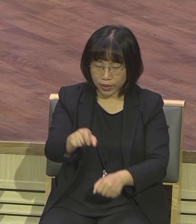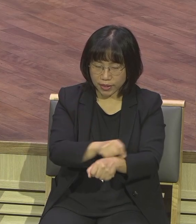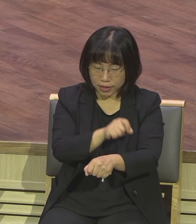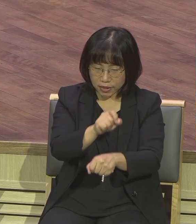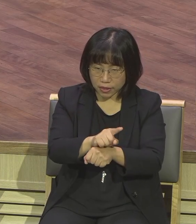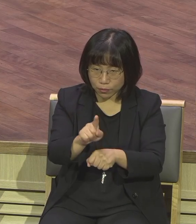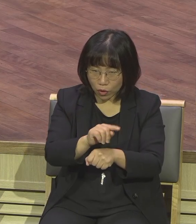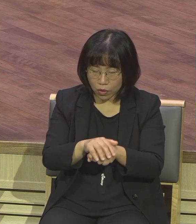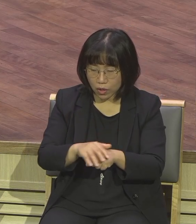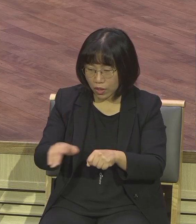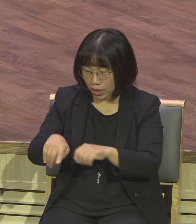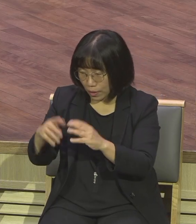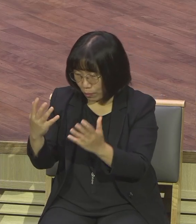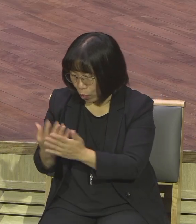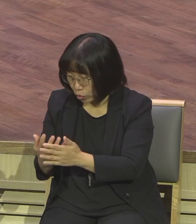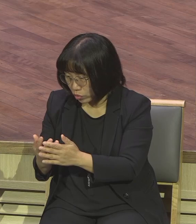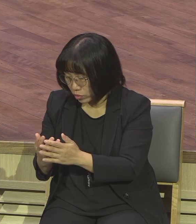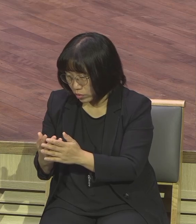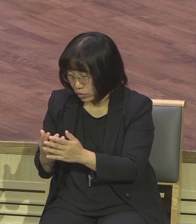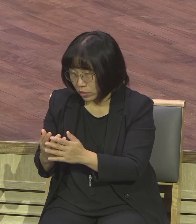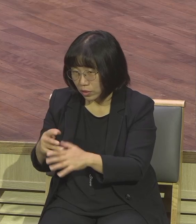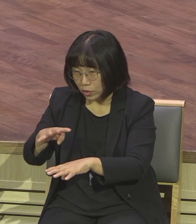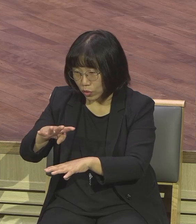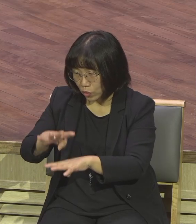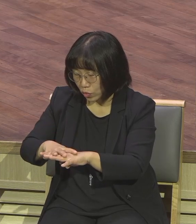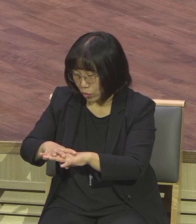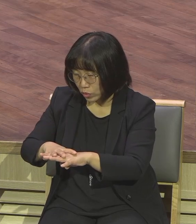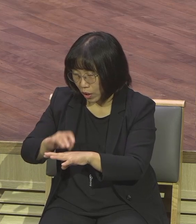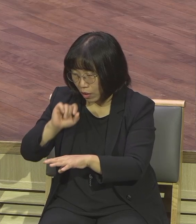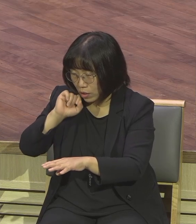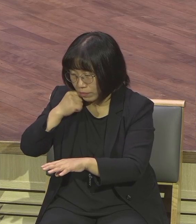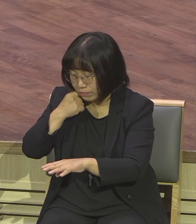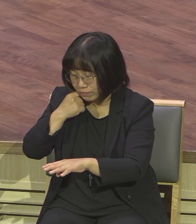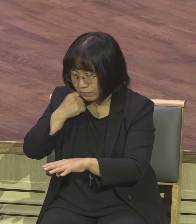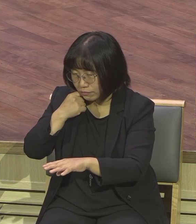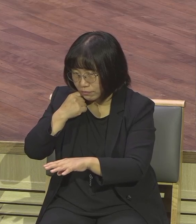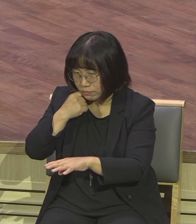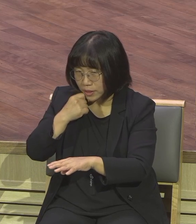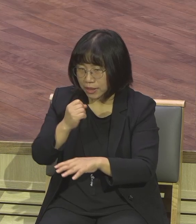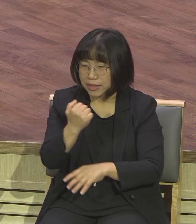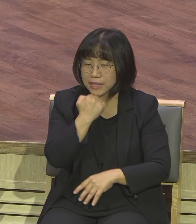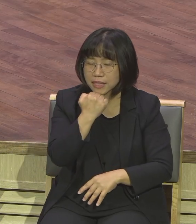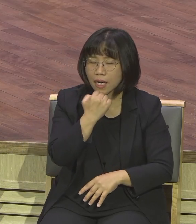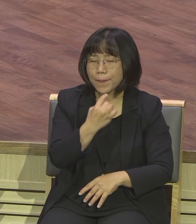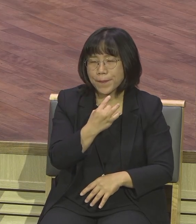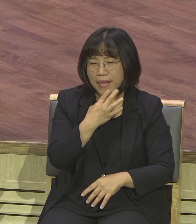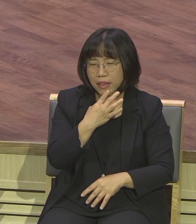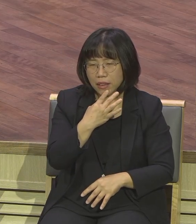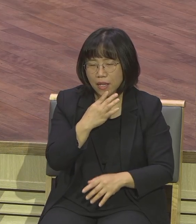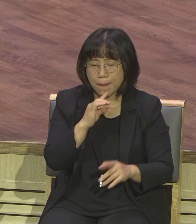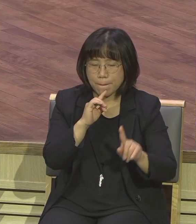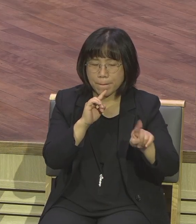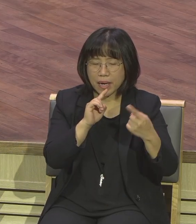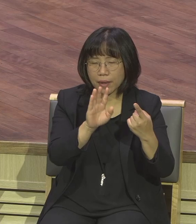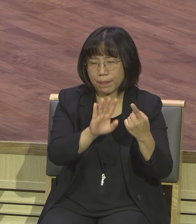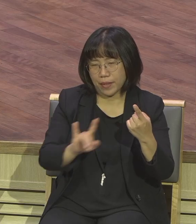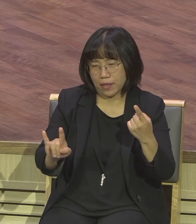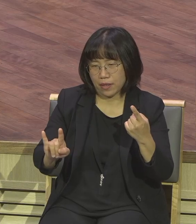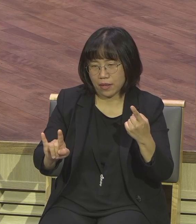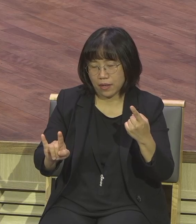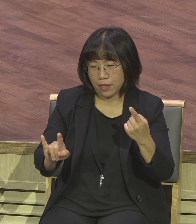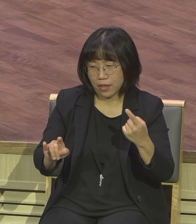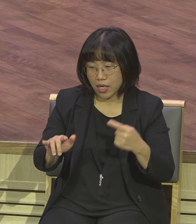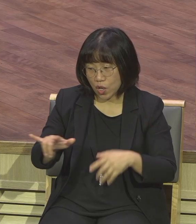온 세상이 다 흉년인데 이삭은 백배를 받았어. 온 세상은 지금 코로나19로 해서 난리인데 나는